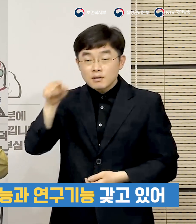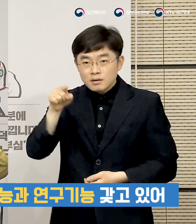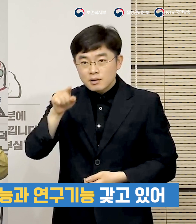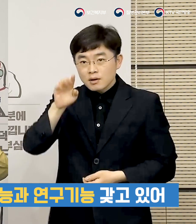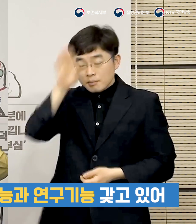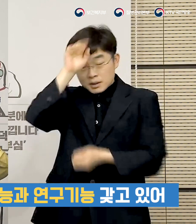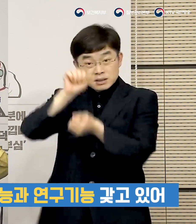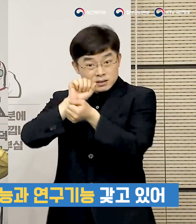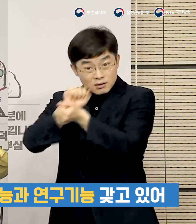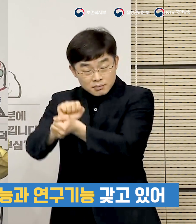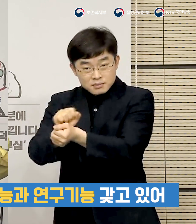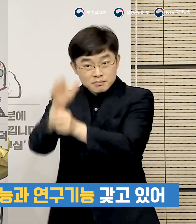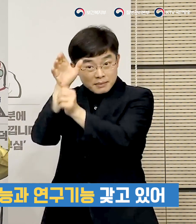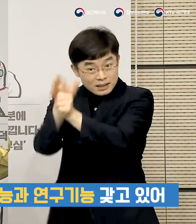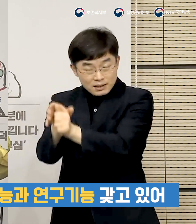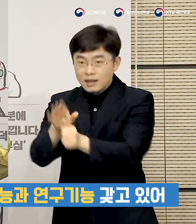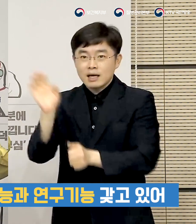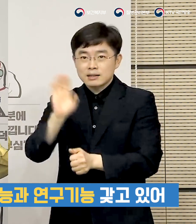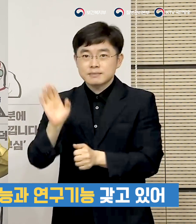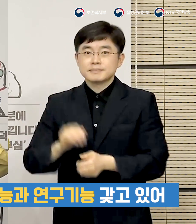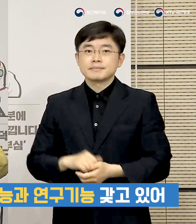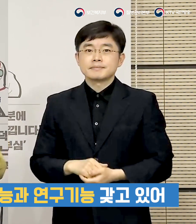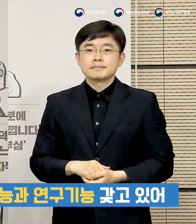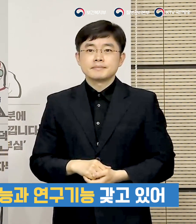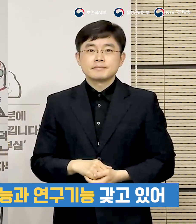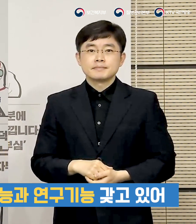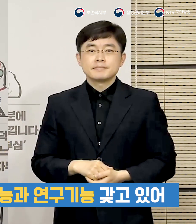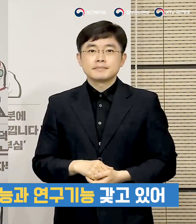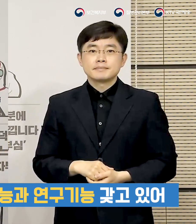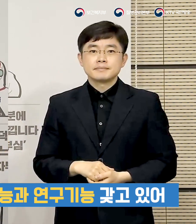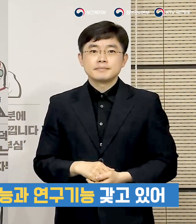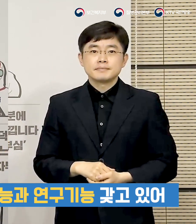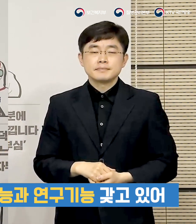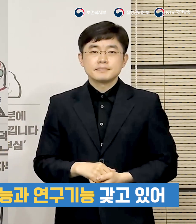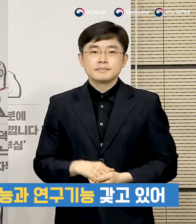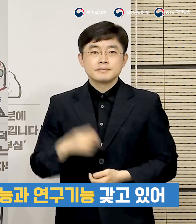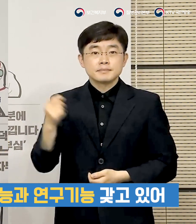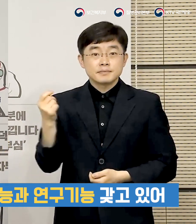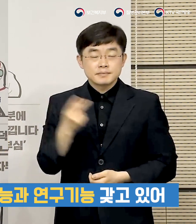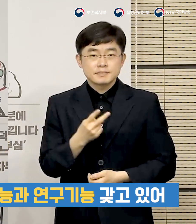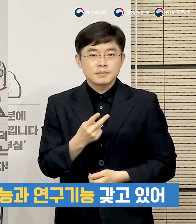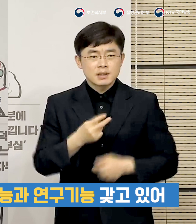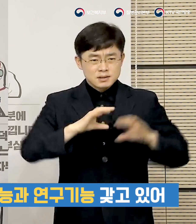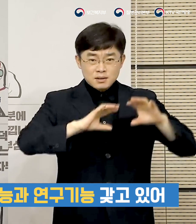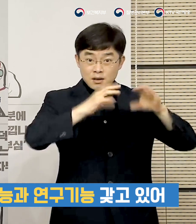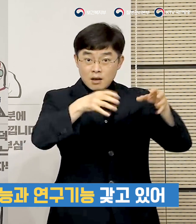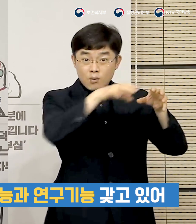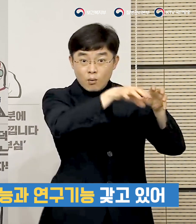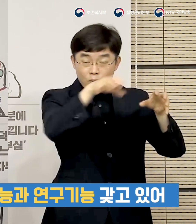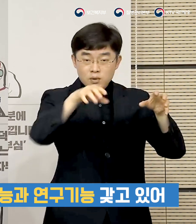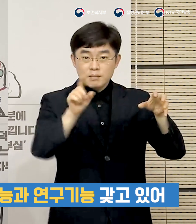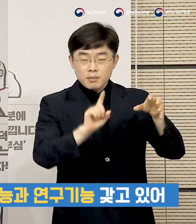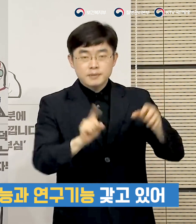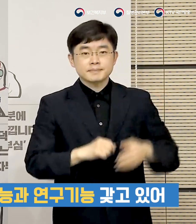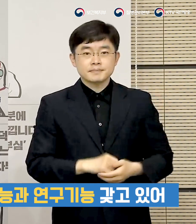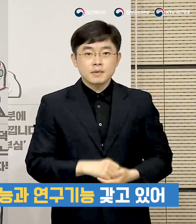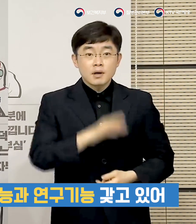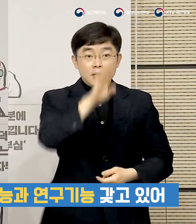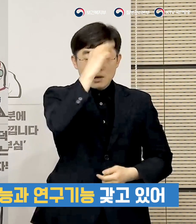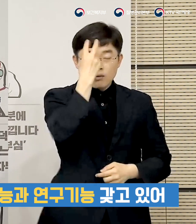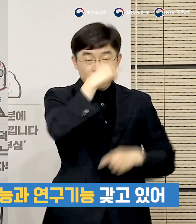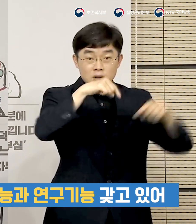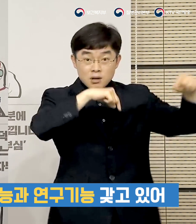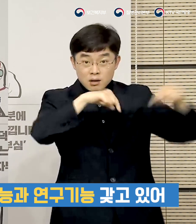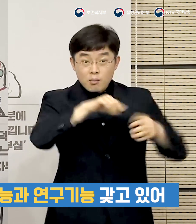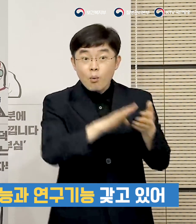있는 것은 아니다라는 게 이제 가장 큰 부분이고요. 그 다음에 국제적으로도 보면 질병관리본부라는 방역의